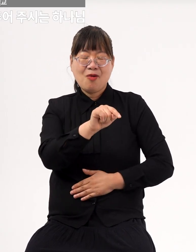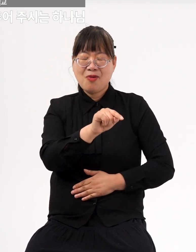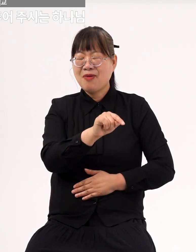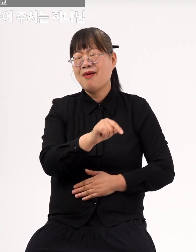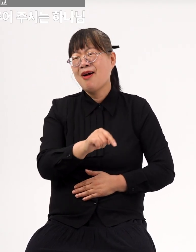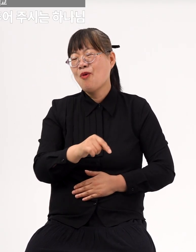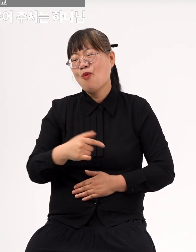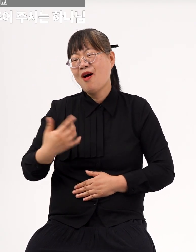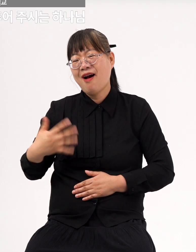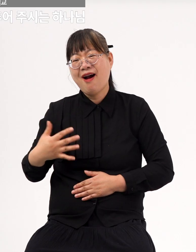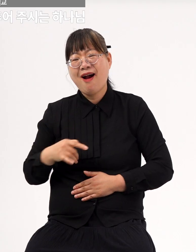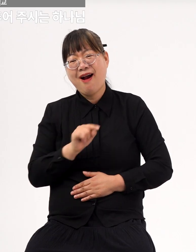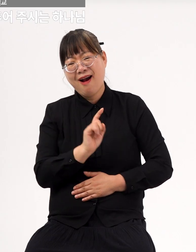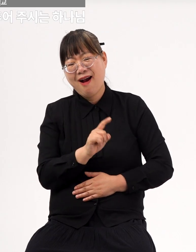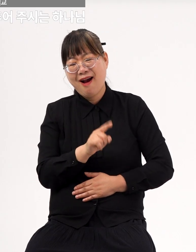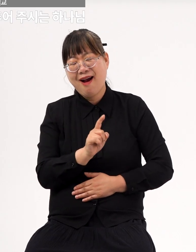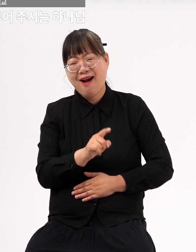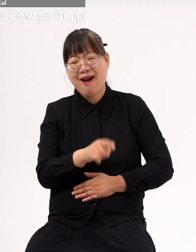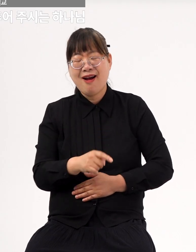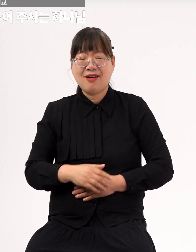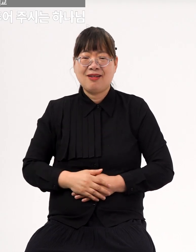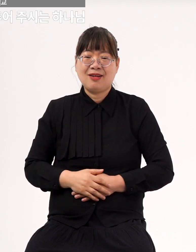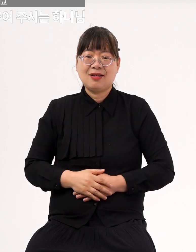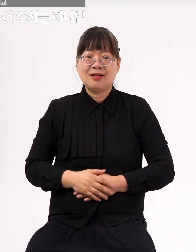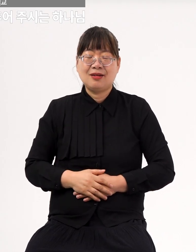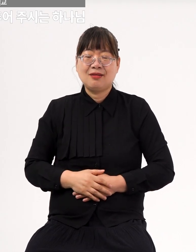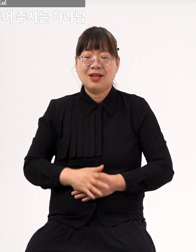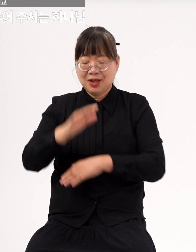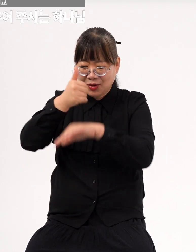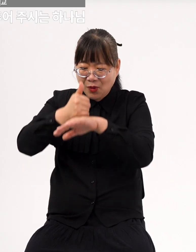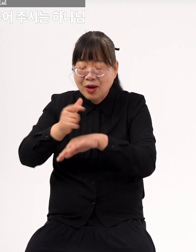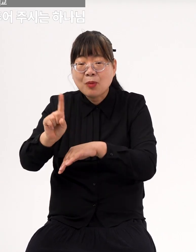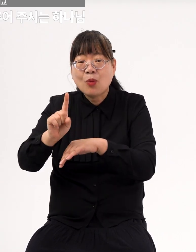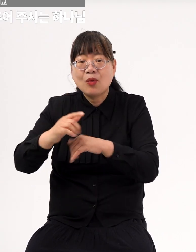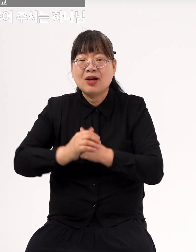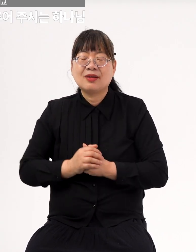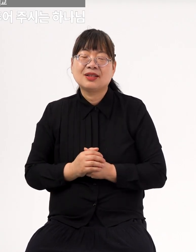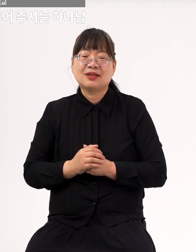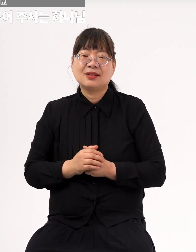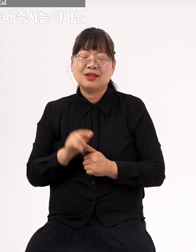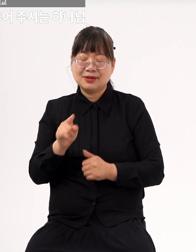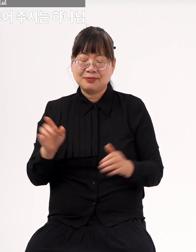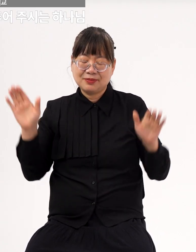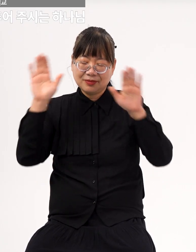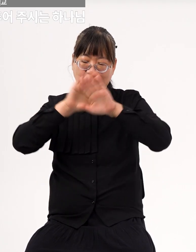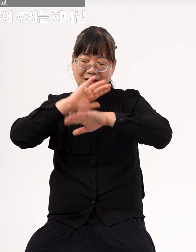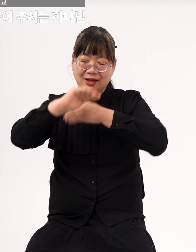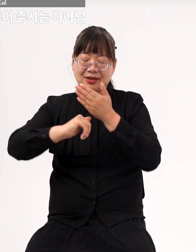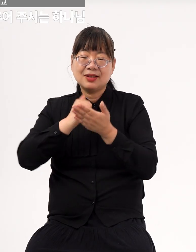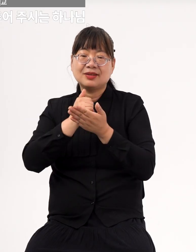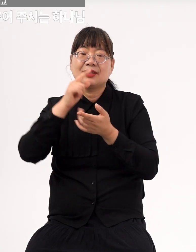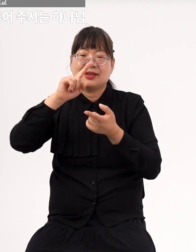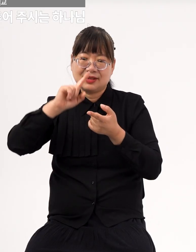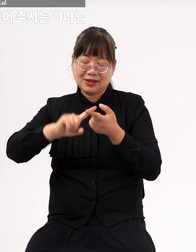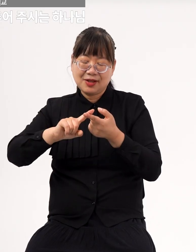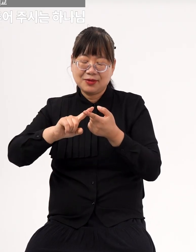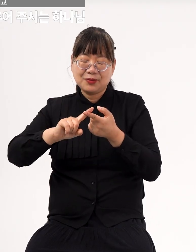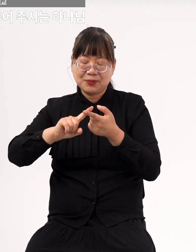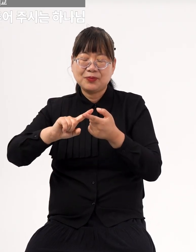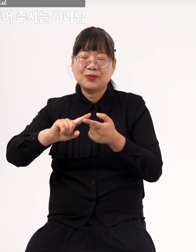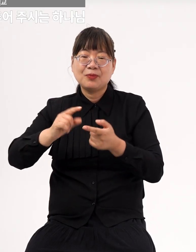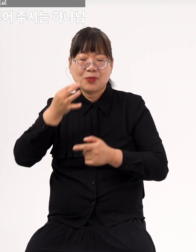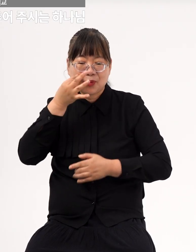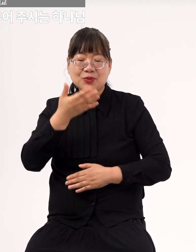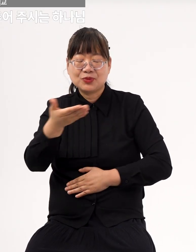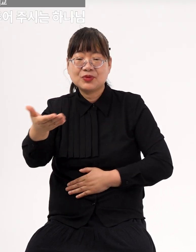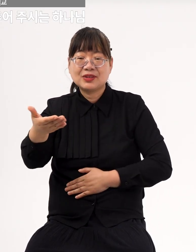대단하다. 예? 근데 어떻게 됐죠? 결과가 그 밤에 하나님이 그대로 행하시니